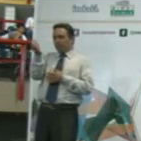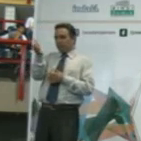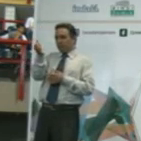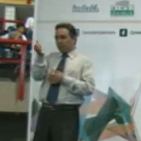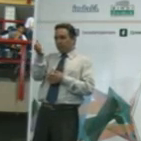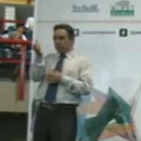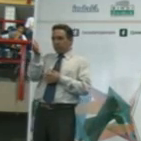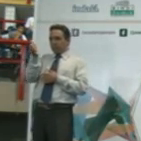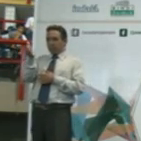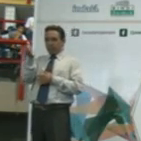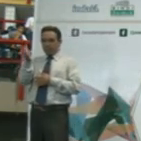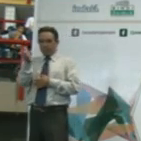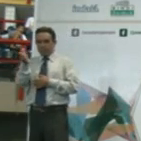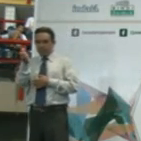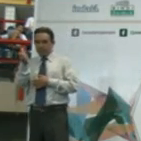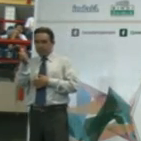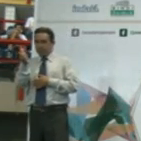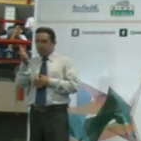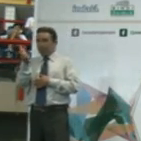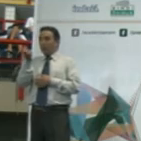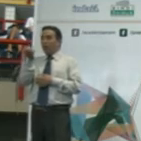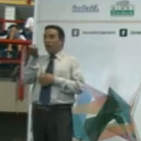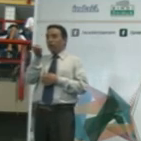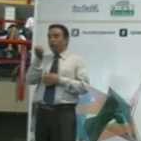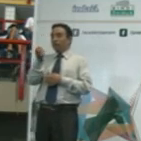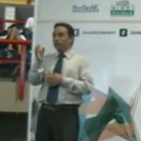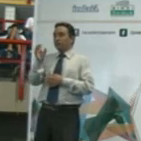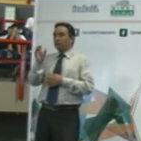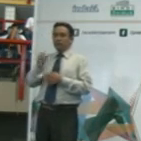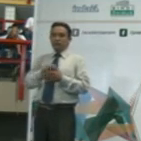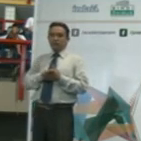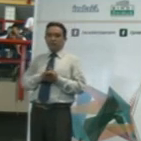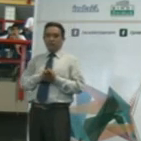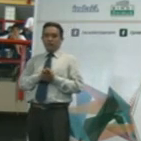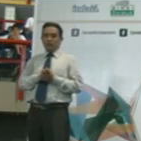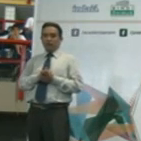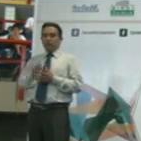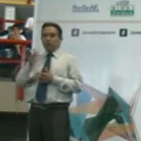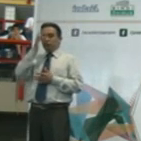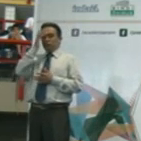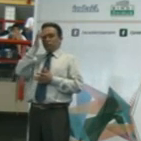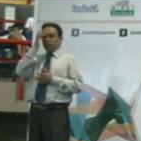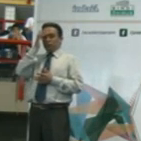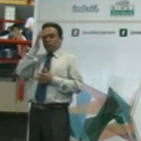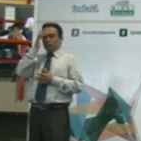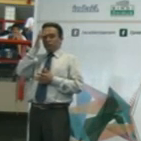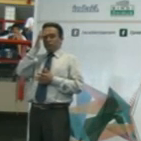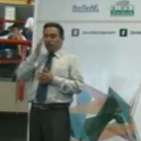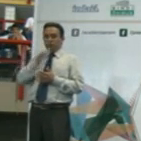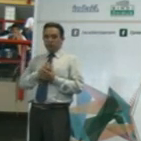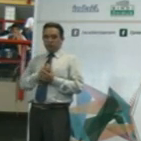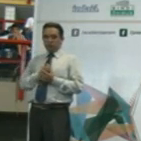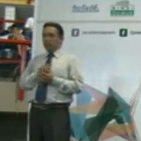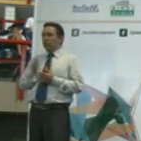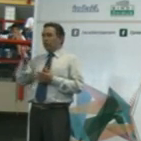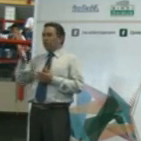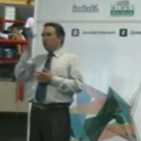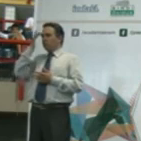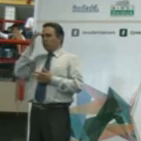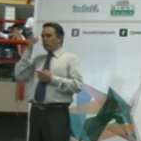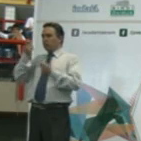questão. Pessoal, a sexta questão diz o seguinte, quem necessita retirar a primeira ou segunda via